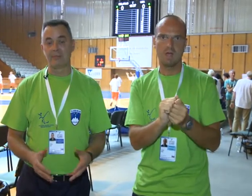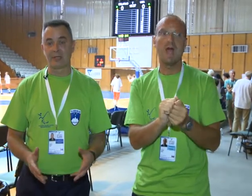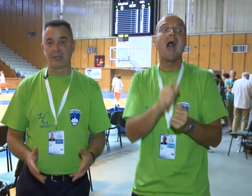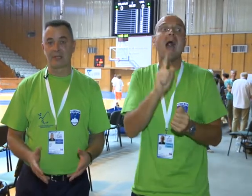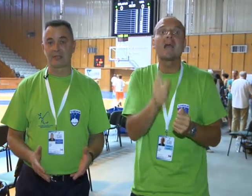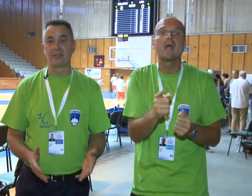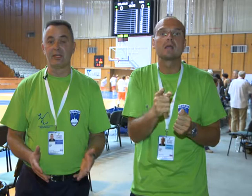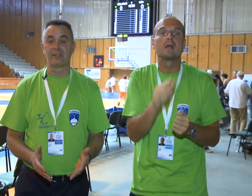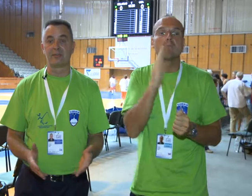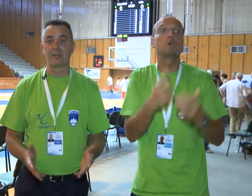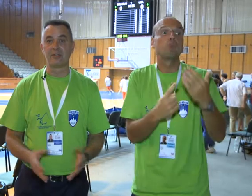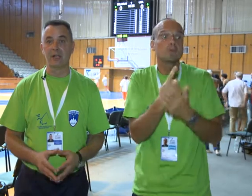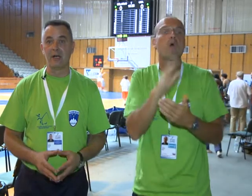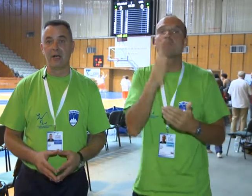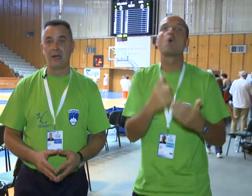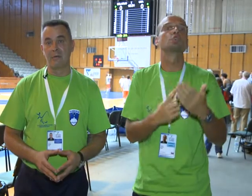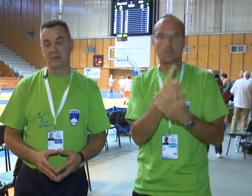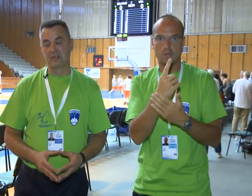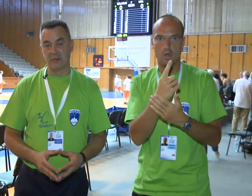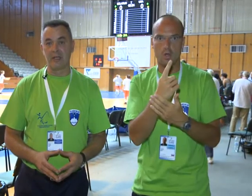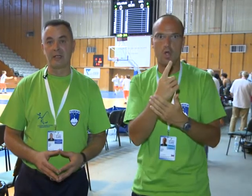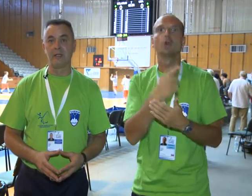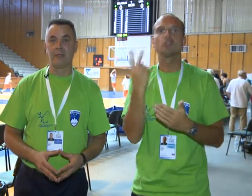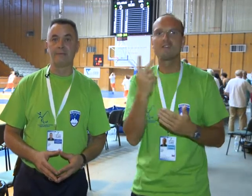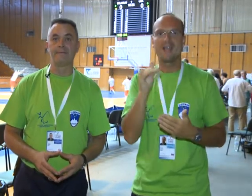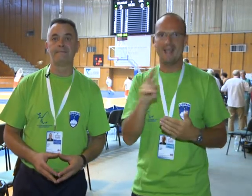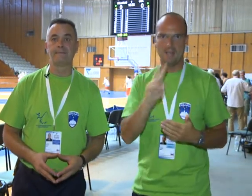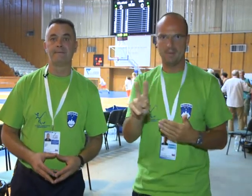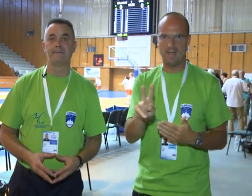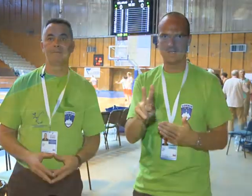pač zgodilo, se bo zgodilo, ampak Slovenija gre naprej.